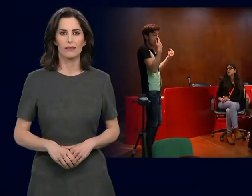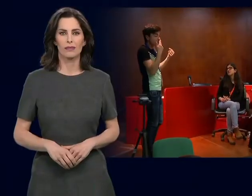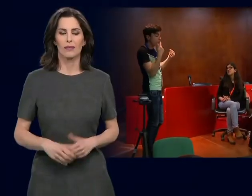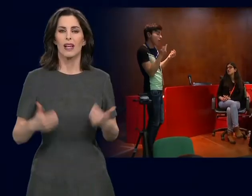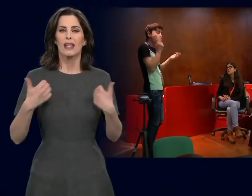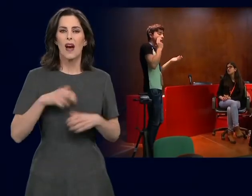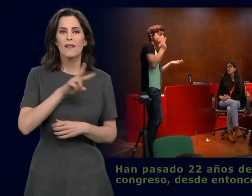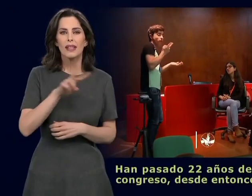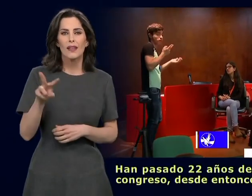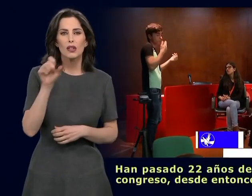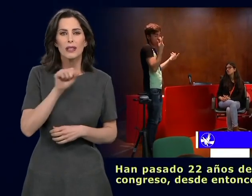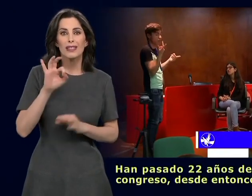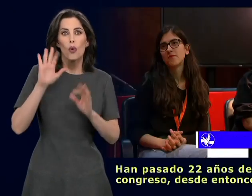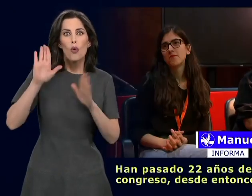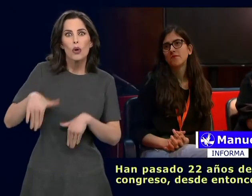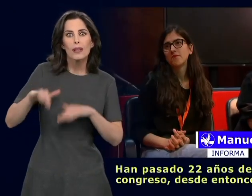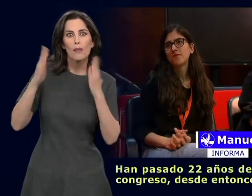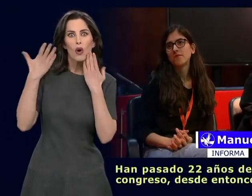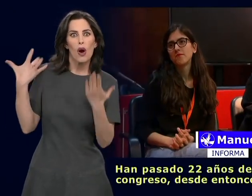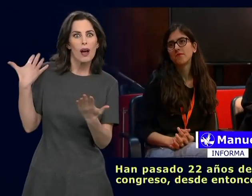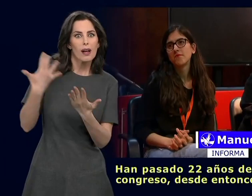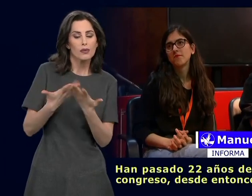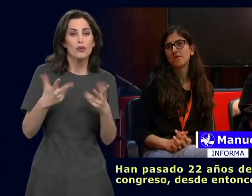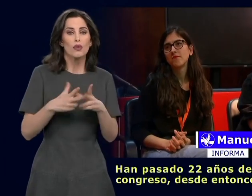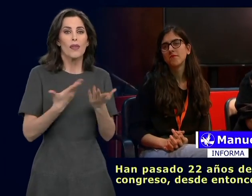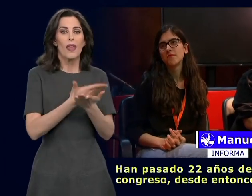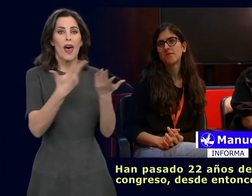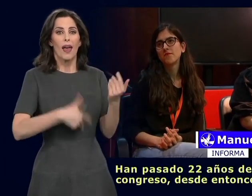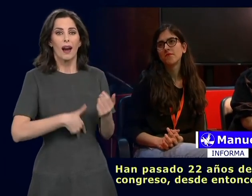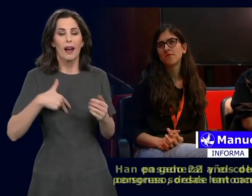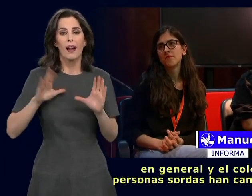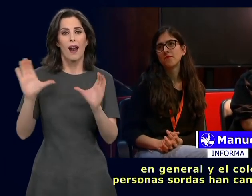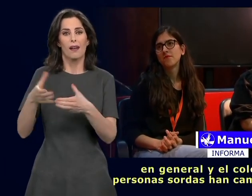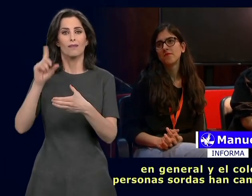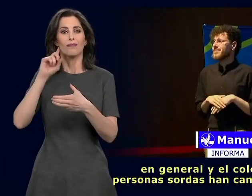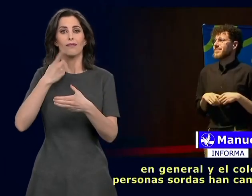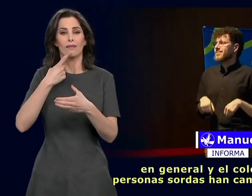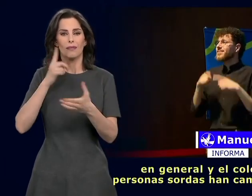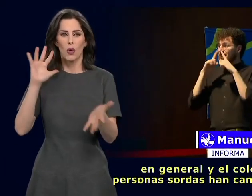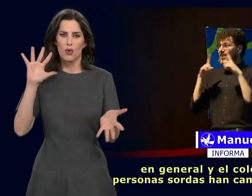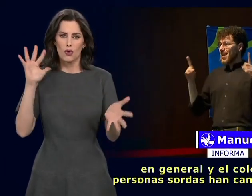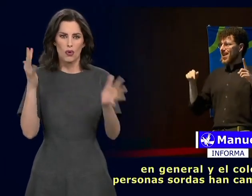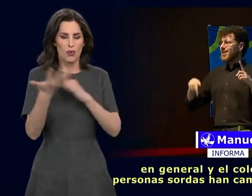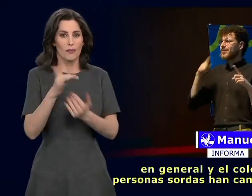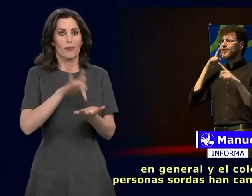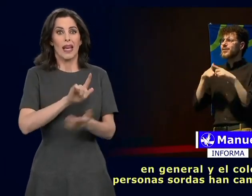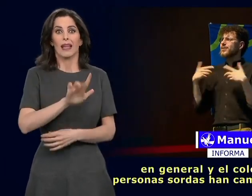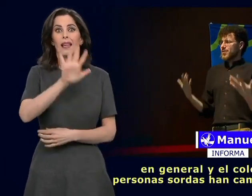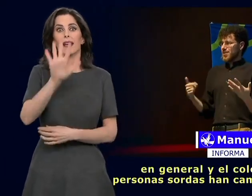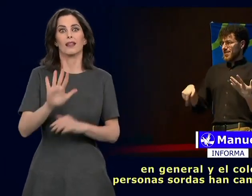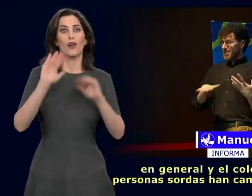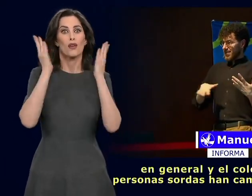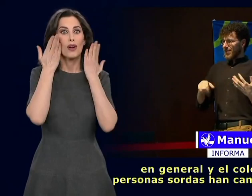Han pasado 22 años desde el último Congreso. Desde entonces, la sociedad en general y el colectivo de personas sordas han